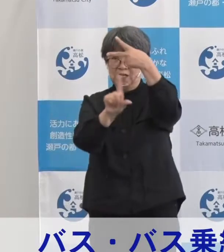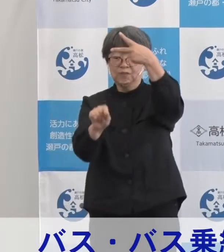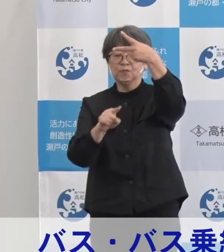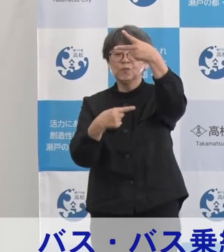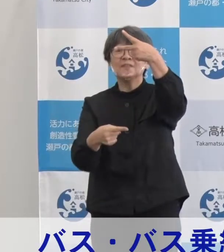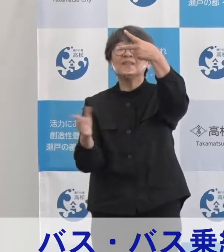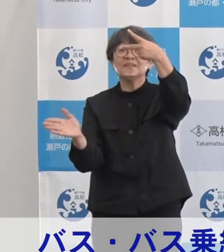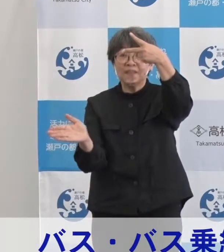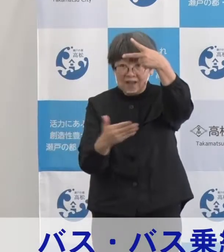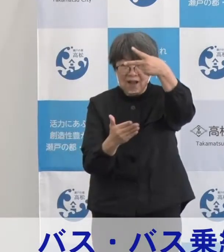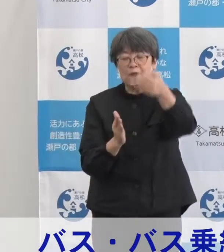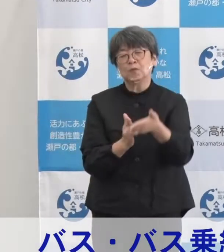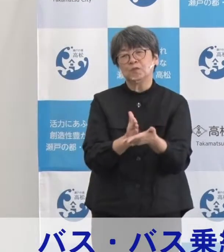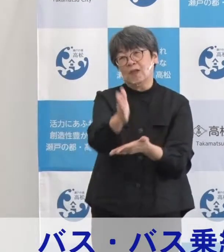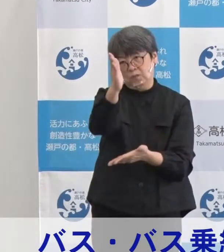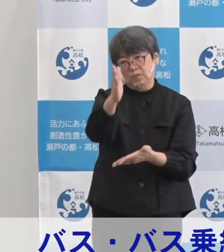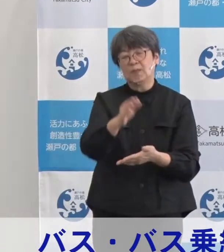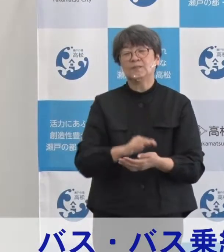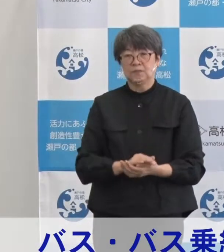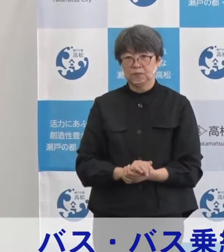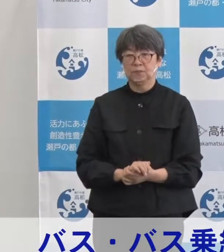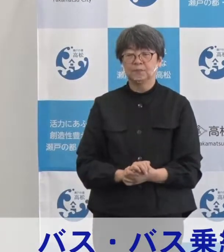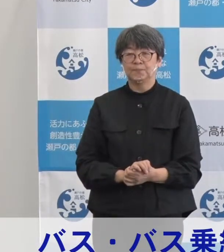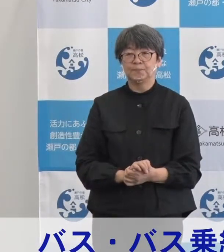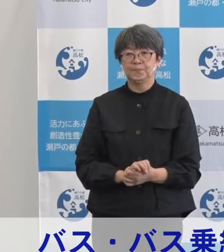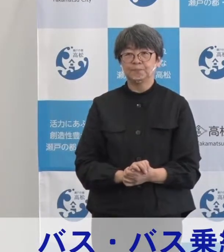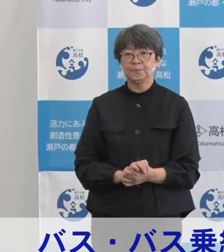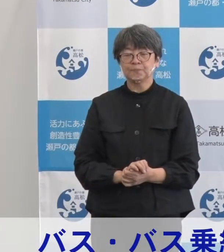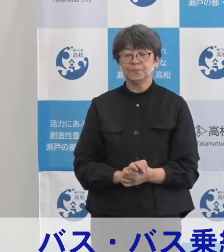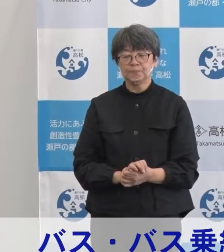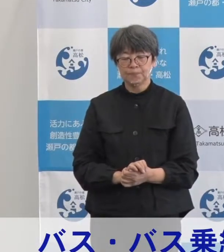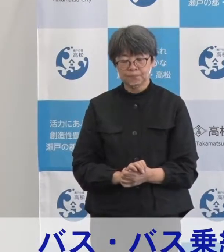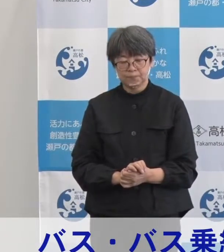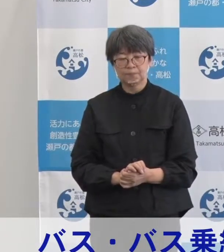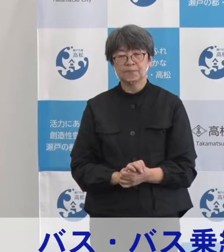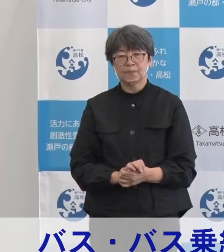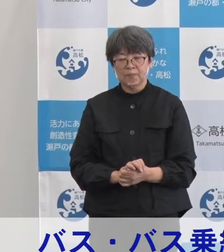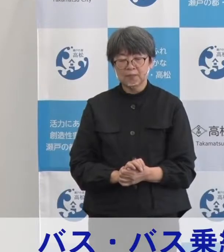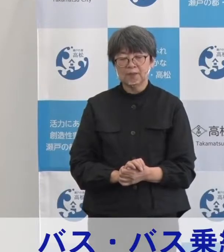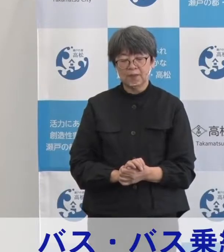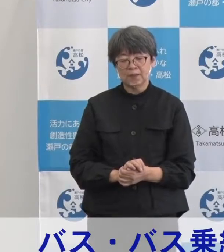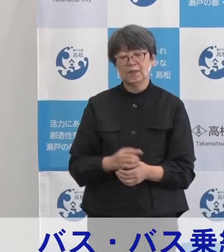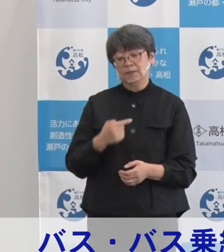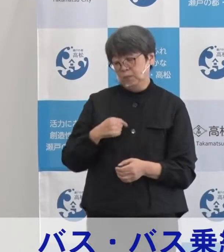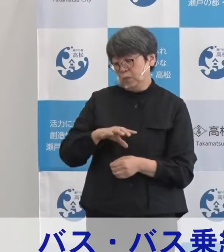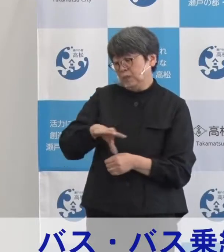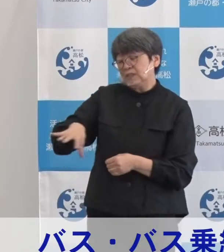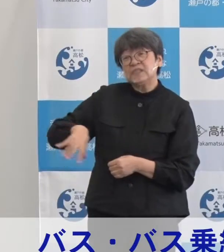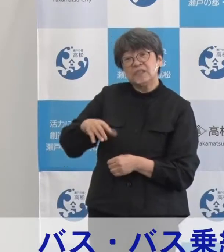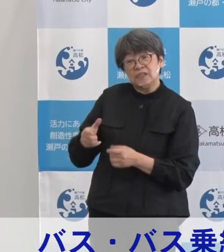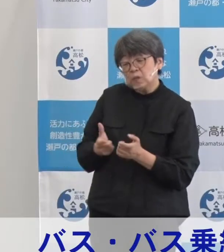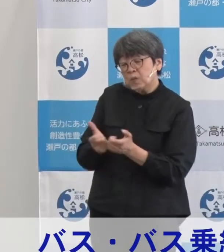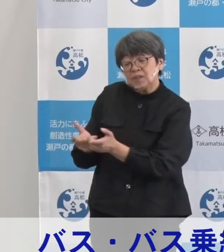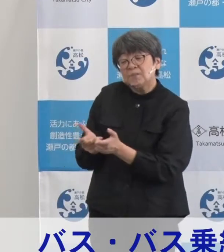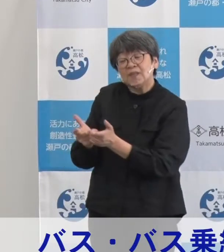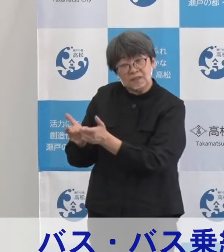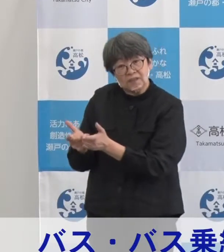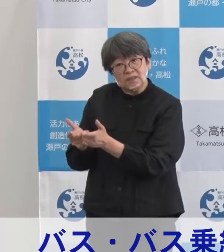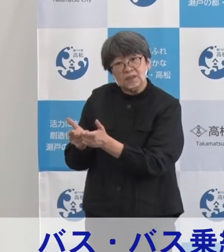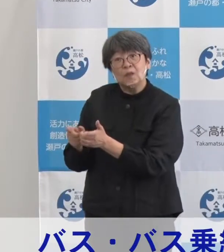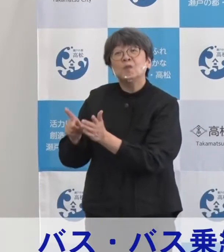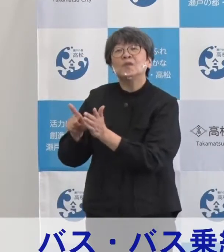開始するというものでございますまあ対象エリアにコミュニティバスが走っている地域の方には